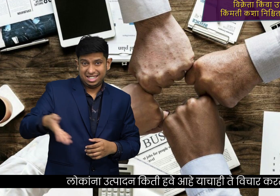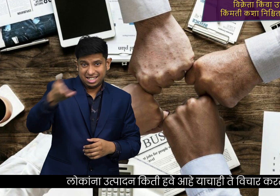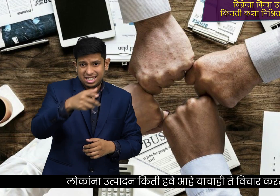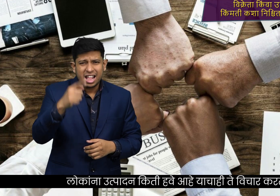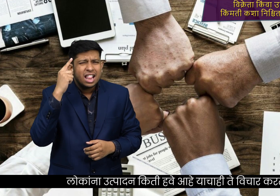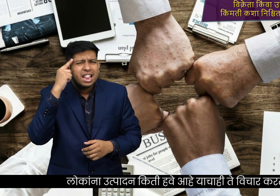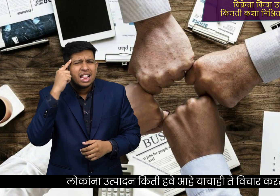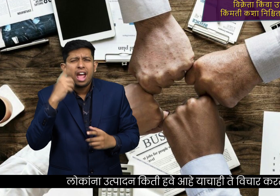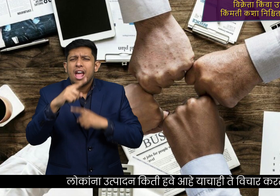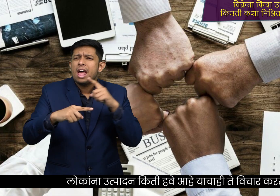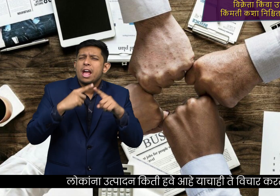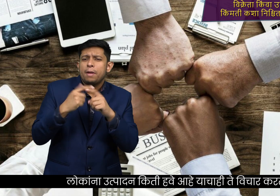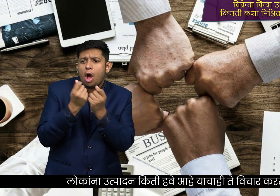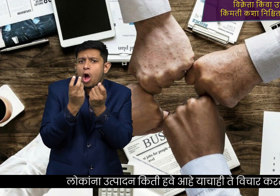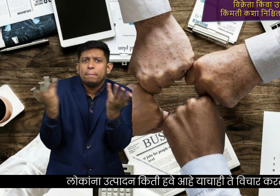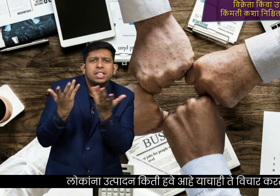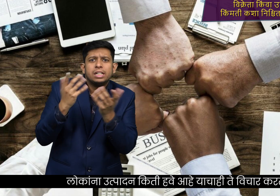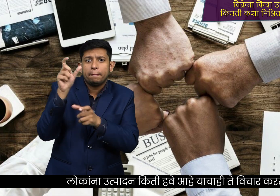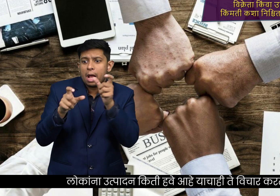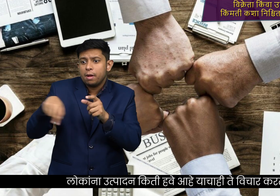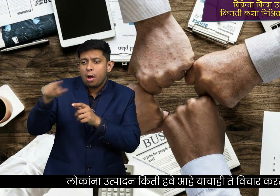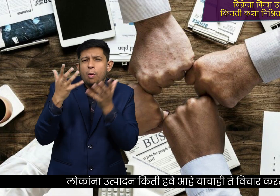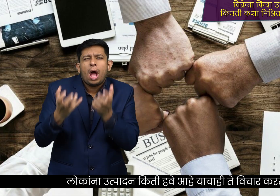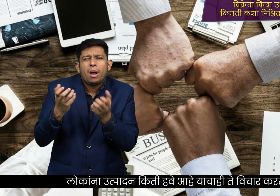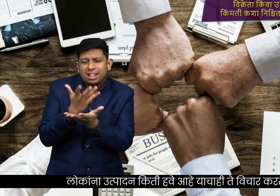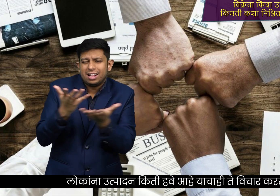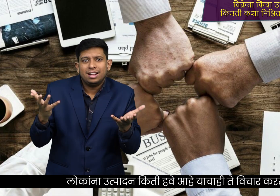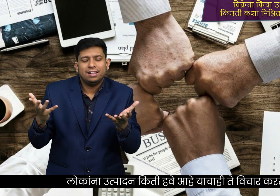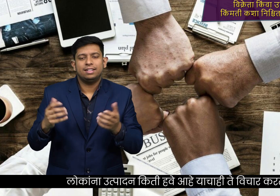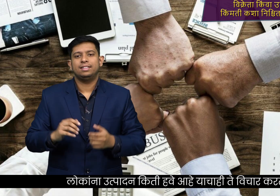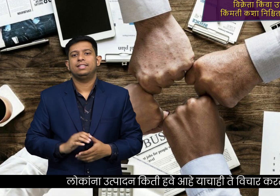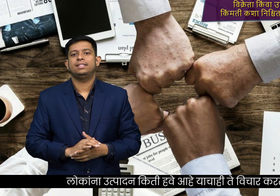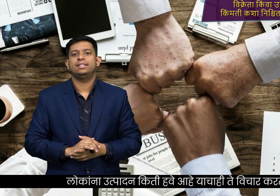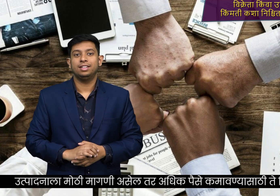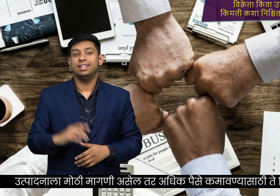लोकांना उत्पादन किती हवे आहे याचीही ते विचार करतात.